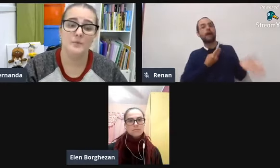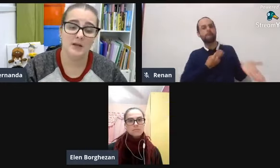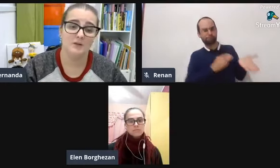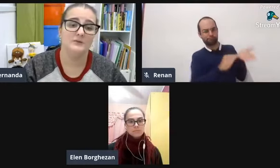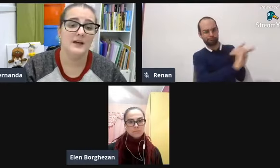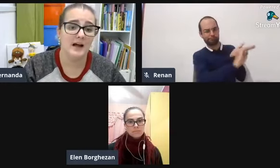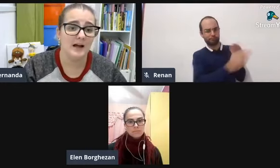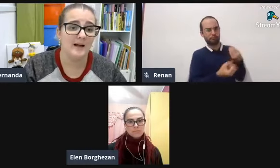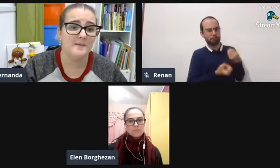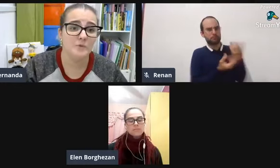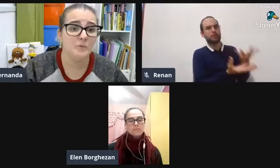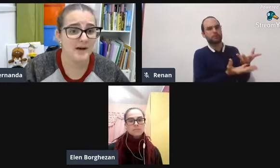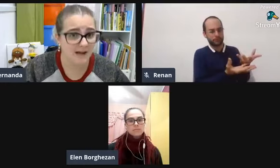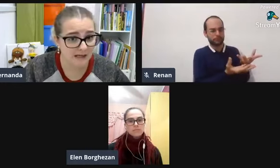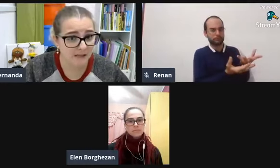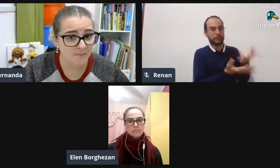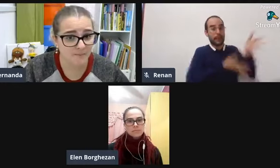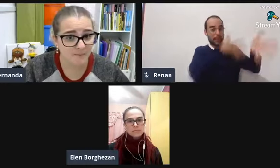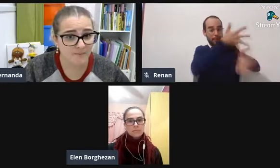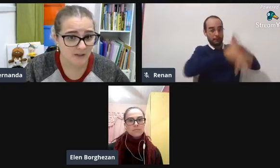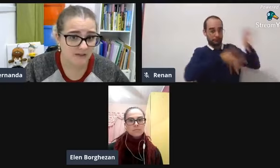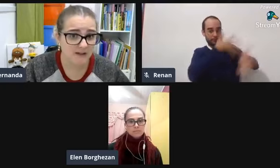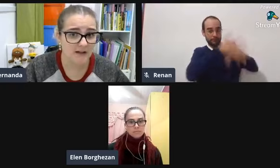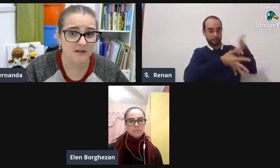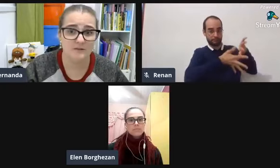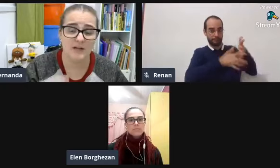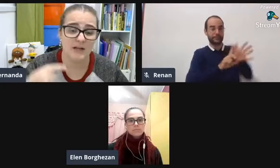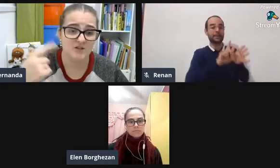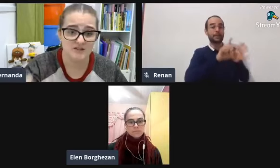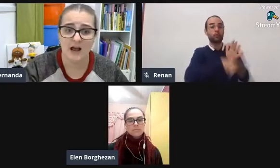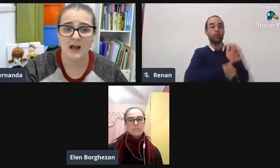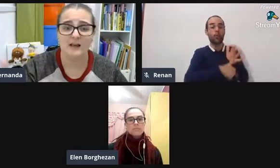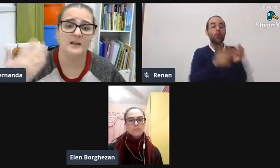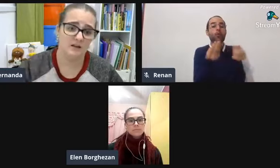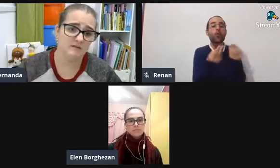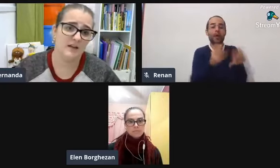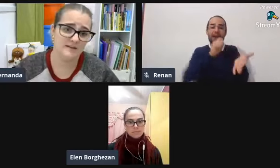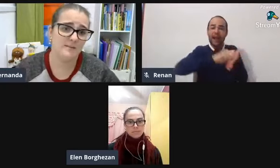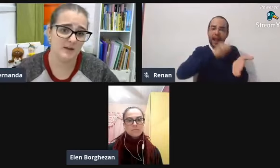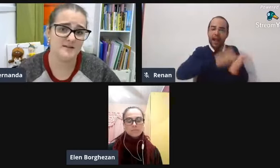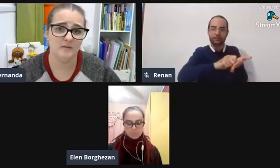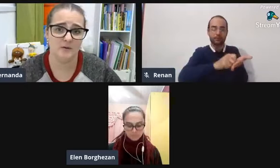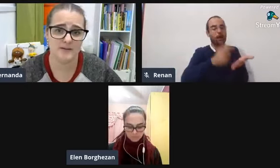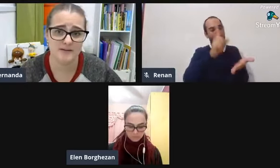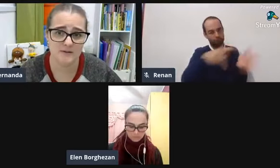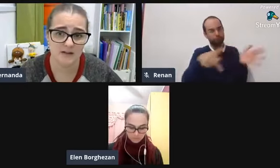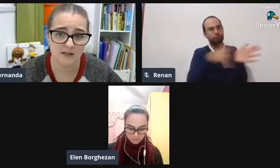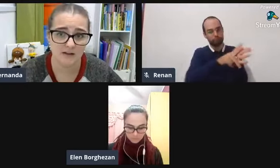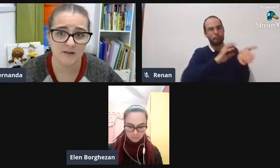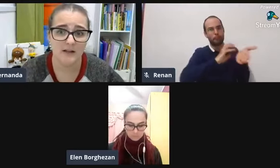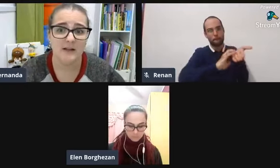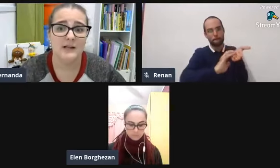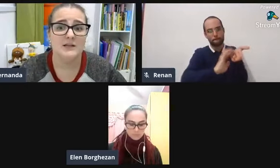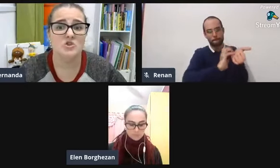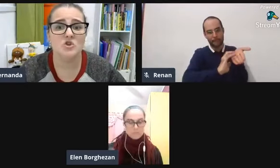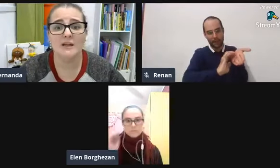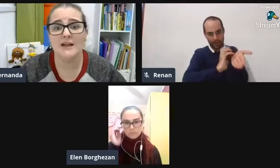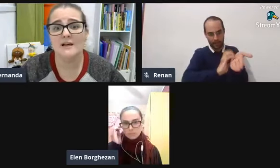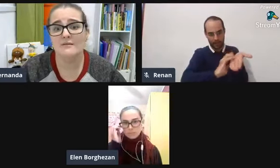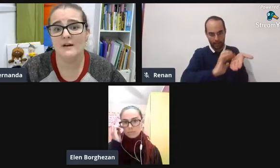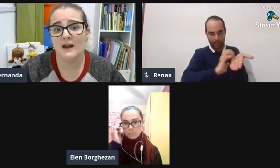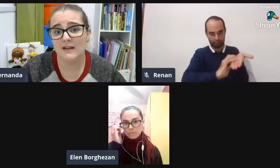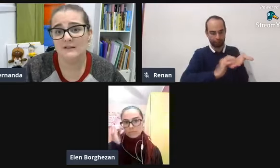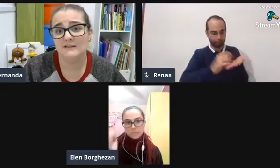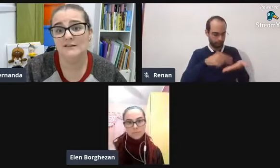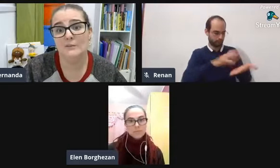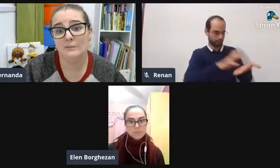registrar por meio do Braille, né? E registrar e receber essa informação escrita. Só que